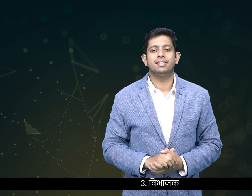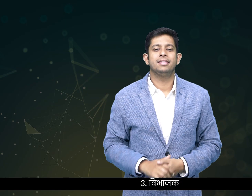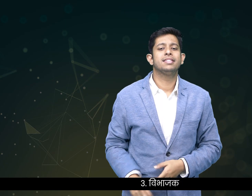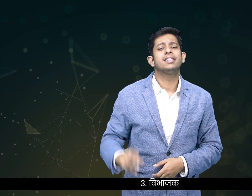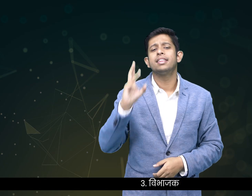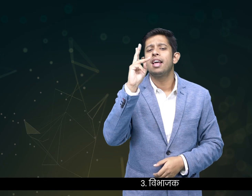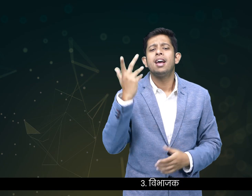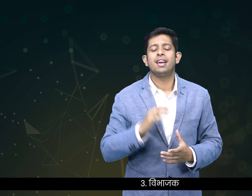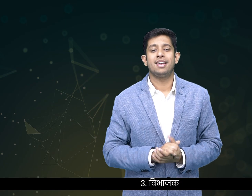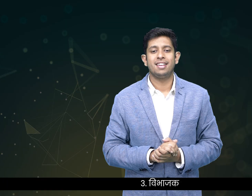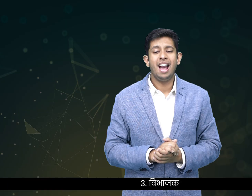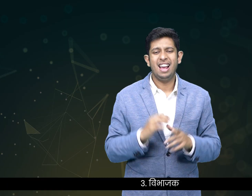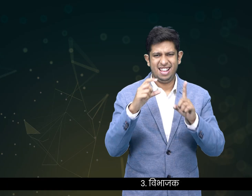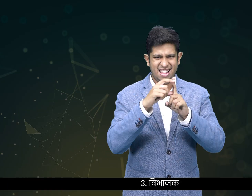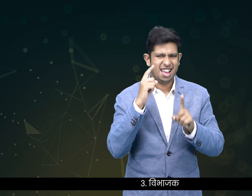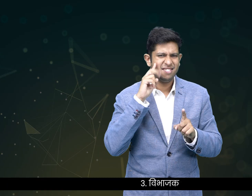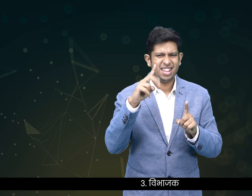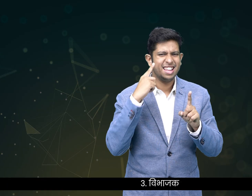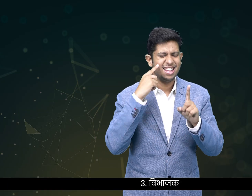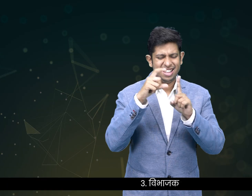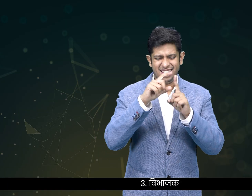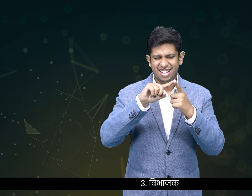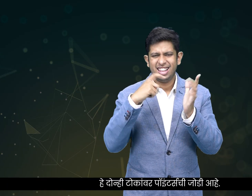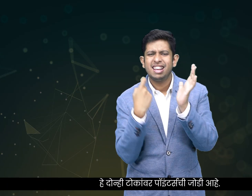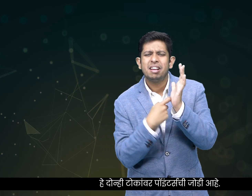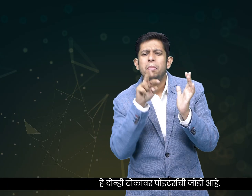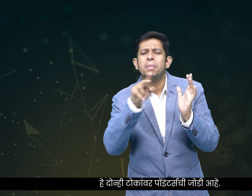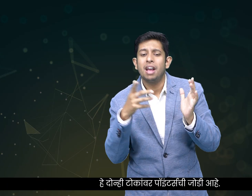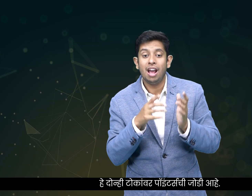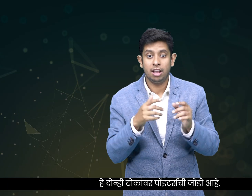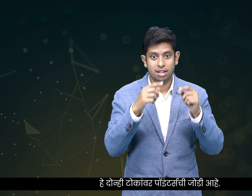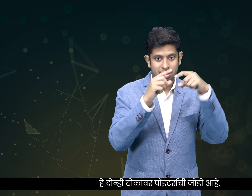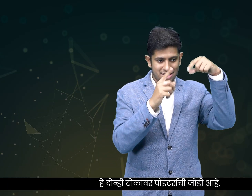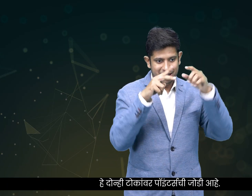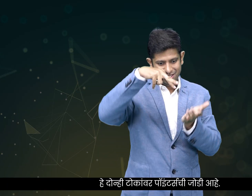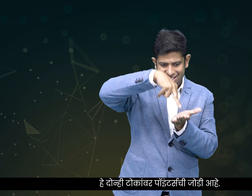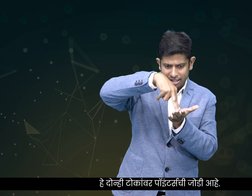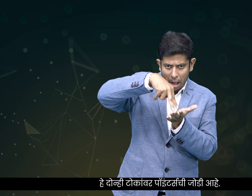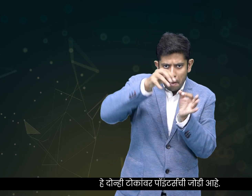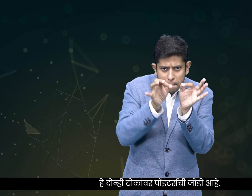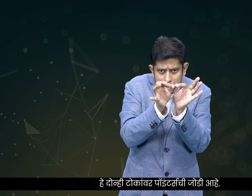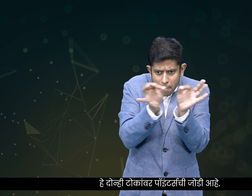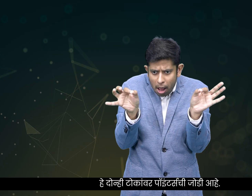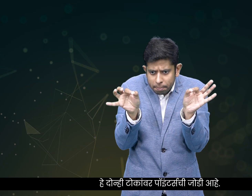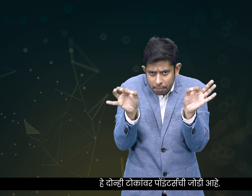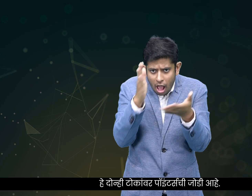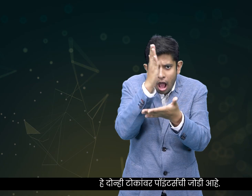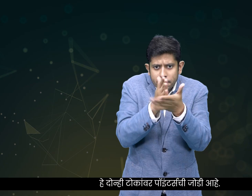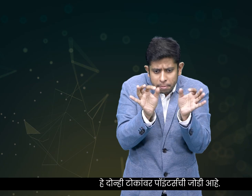3. विभाजक. हे दोन्ही टोकांवर पॉइंटर्सची जोडी आहे.